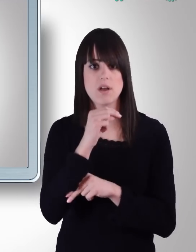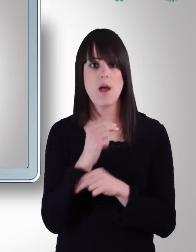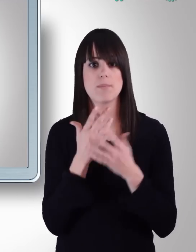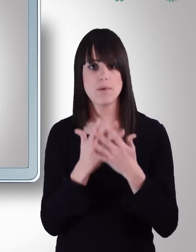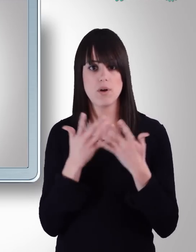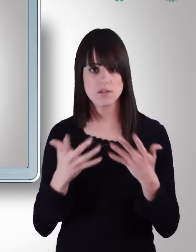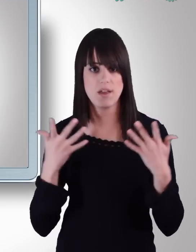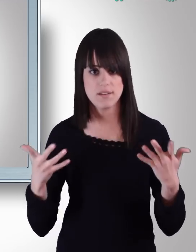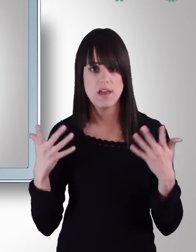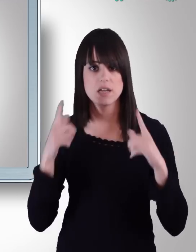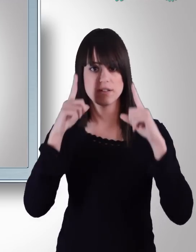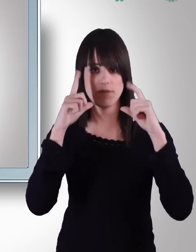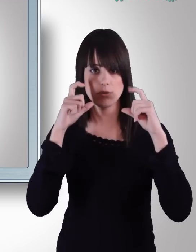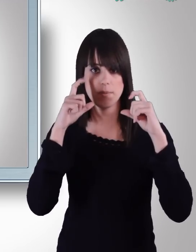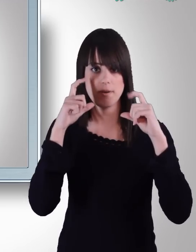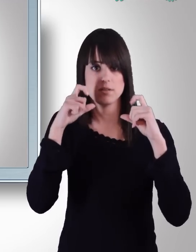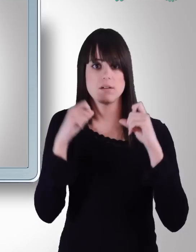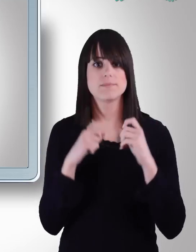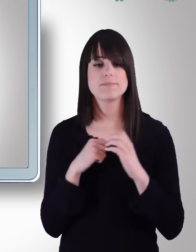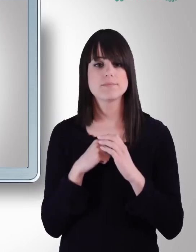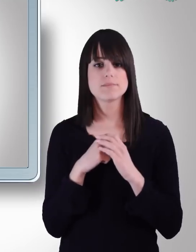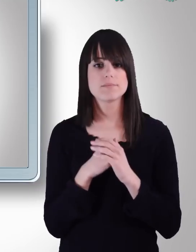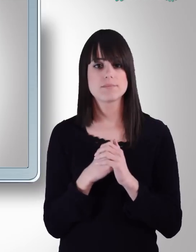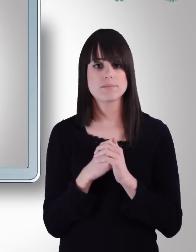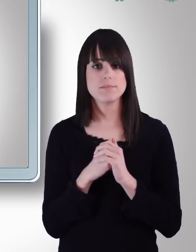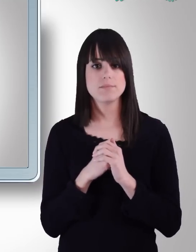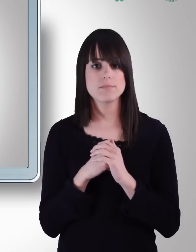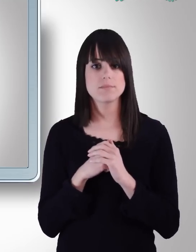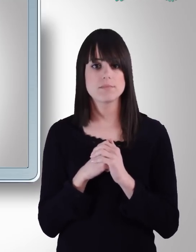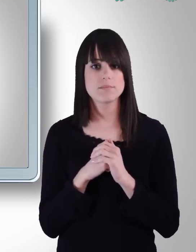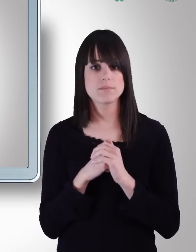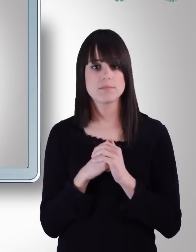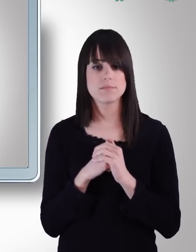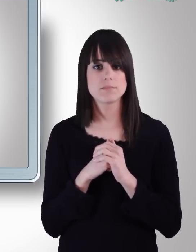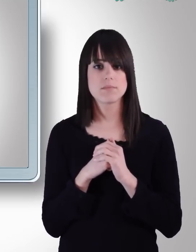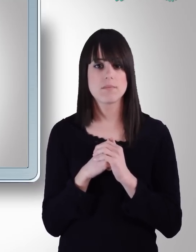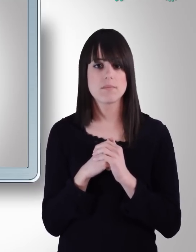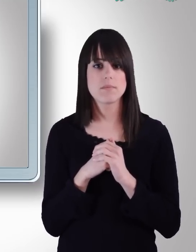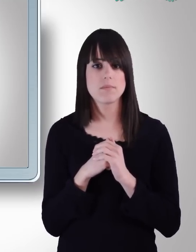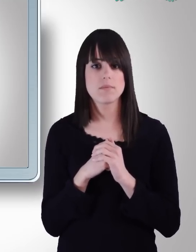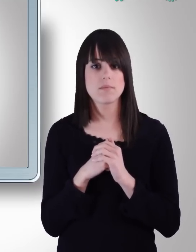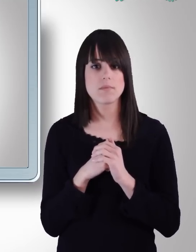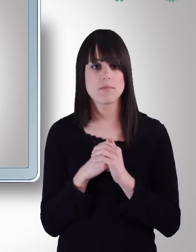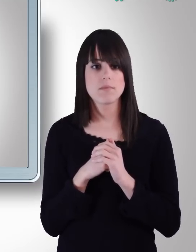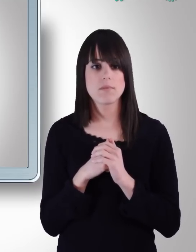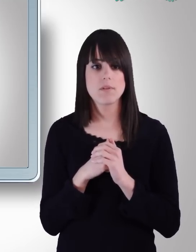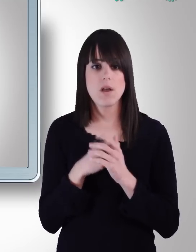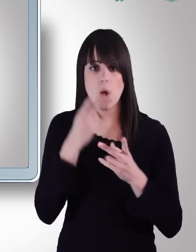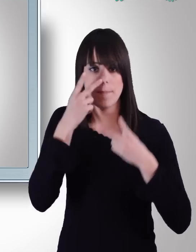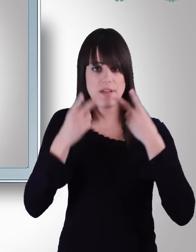ste otvorili. I opcija za pretragu korisnika ili zanimljivih fotografija po